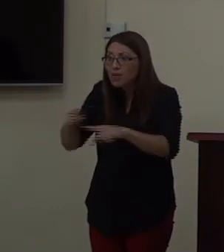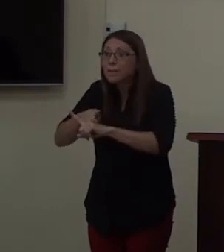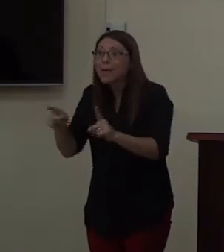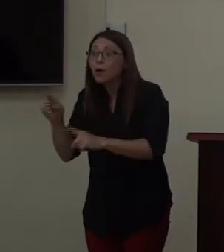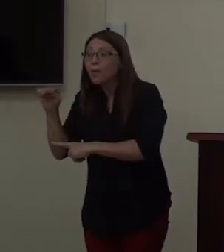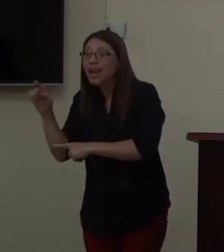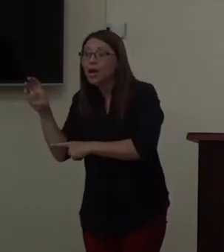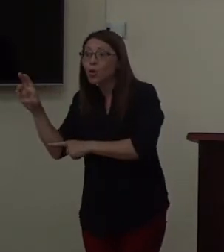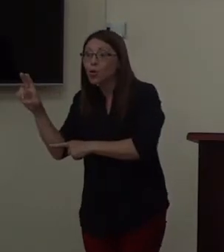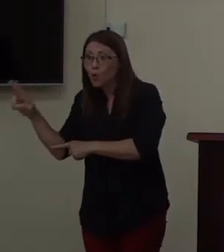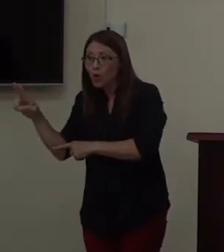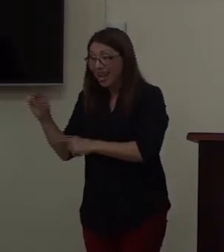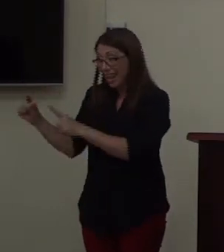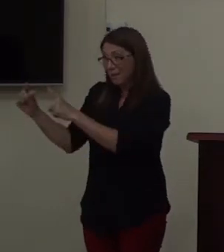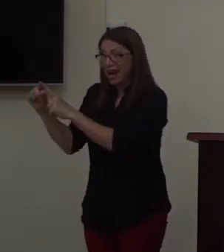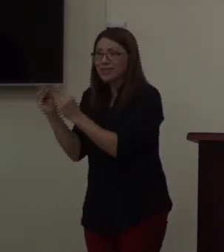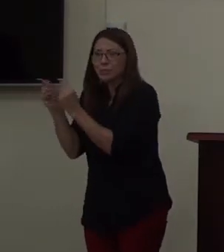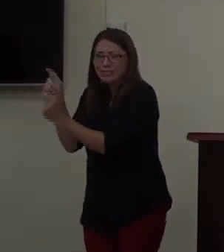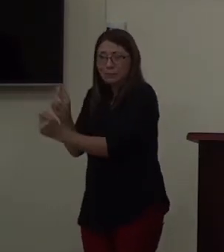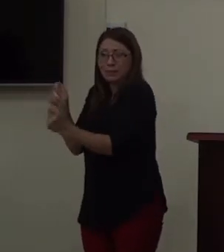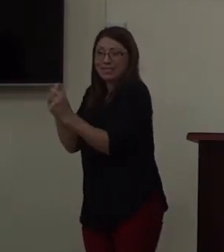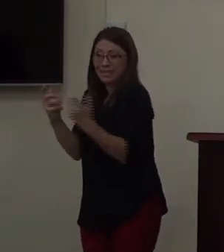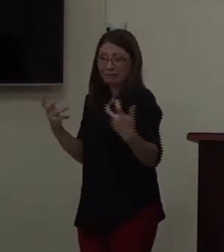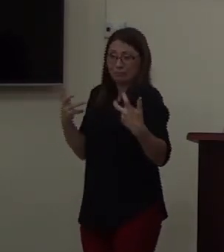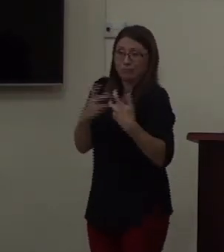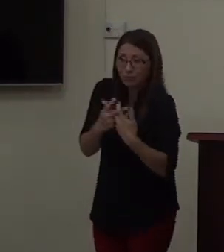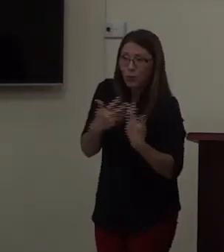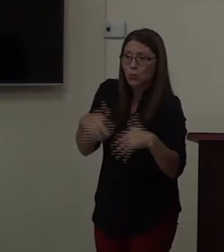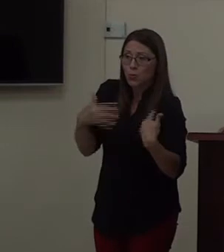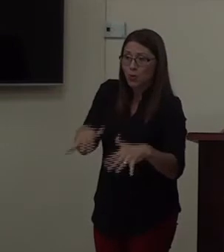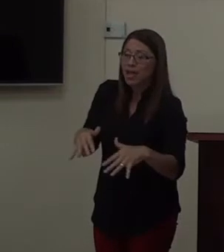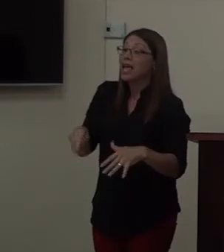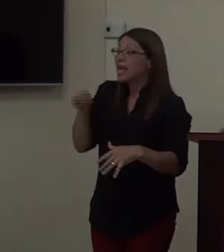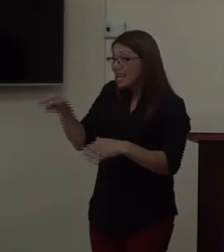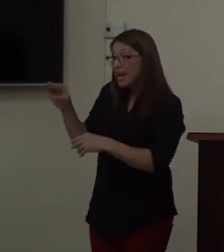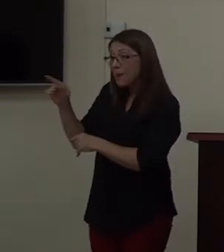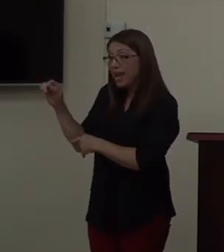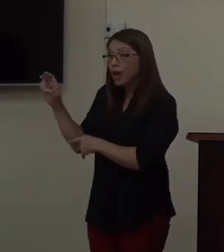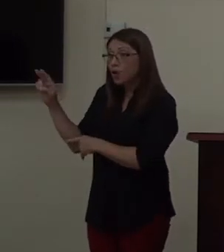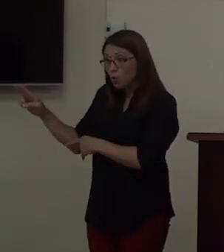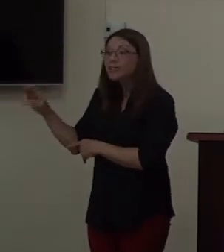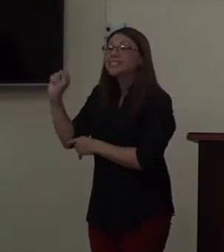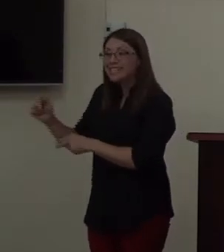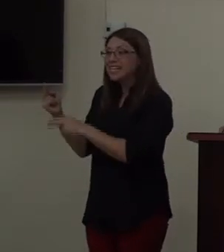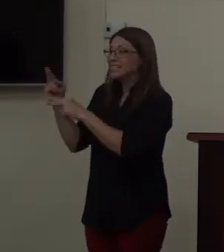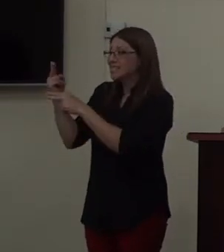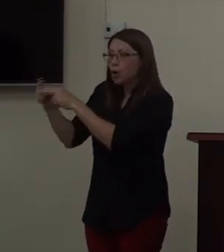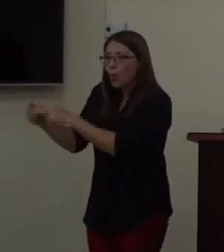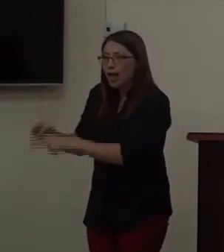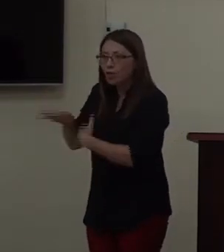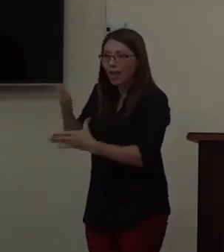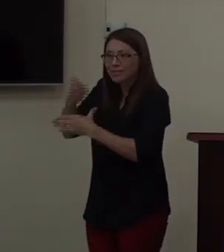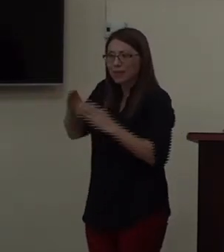enorme. Y eso tiene que ver en gran medida también porque en malecu sí se nombran todas esas partes de los genitales con detalle, pero con un